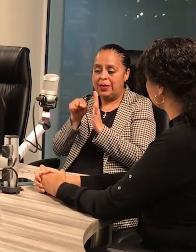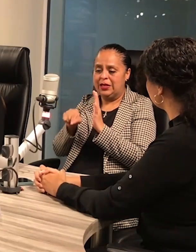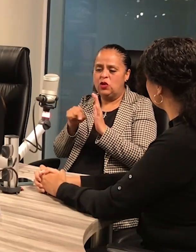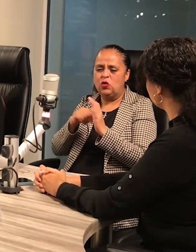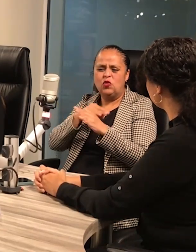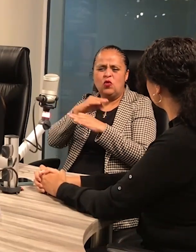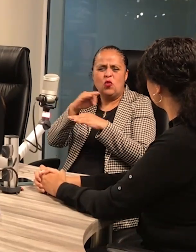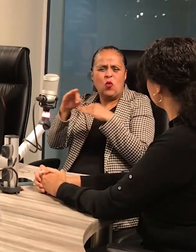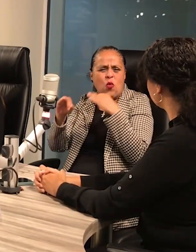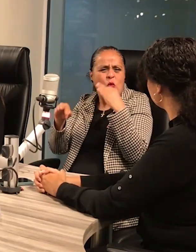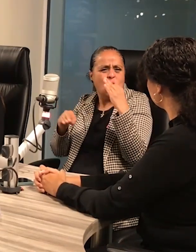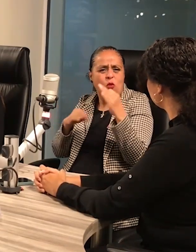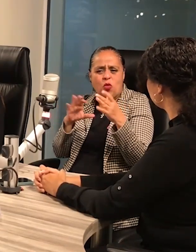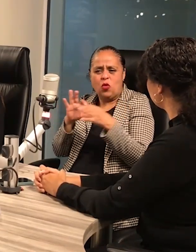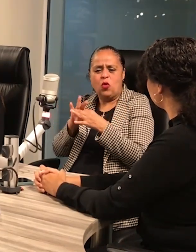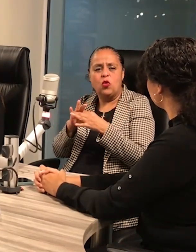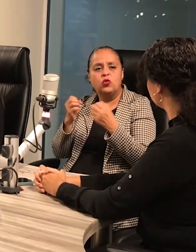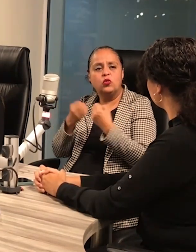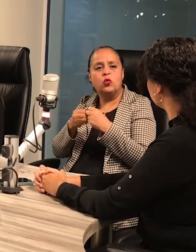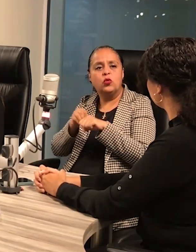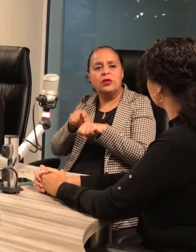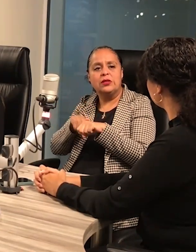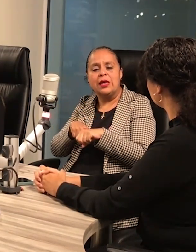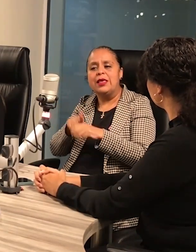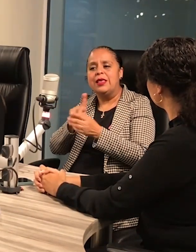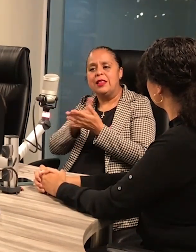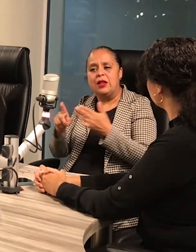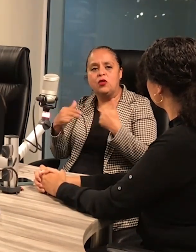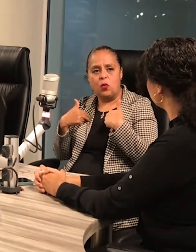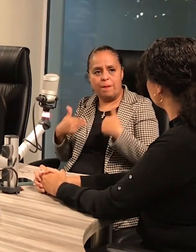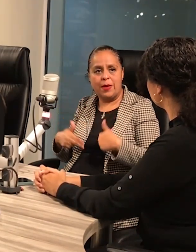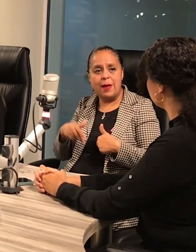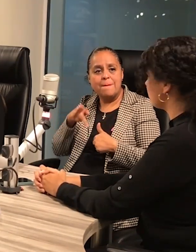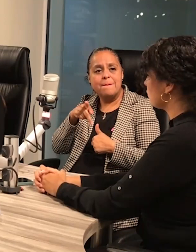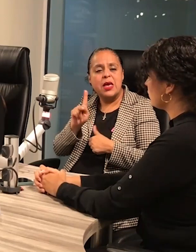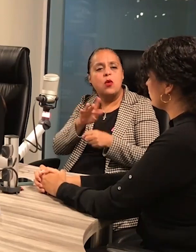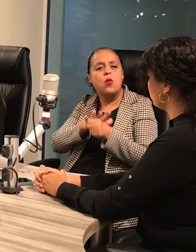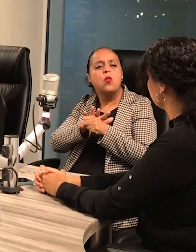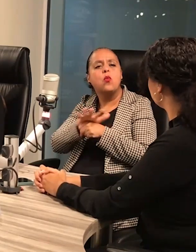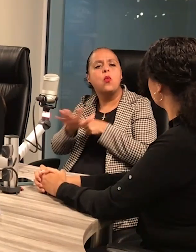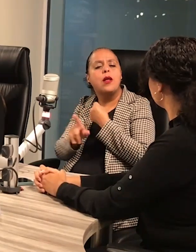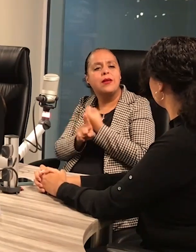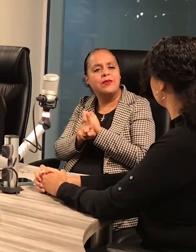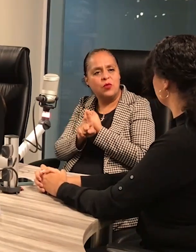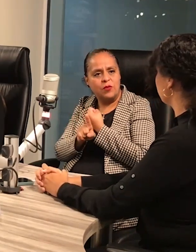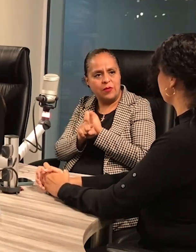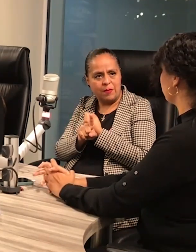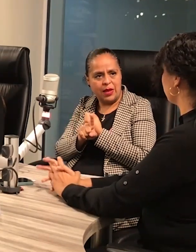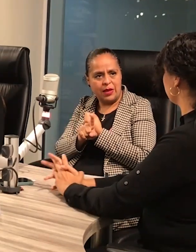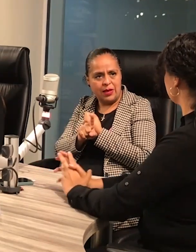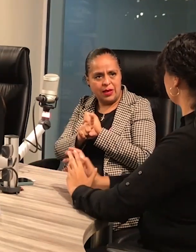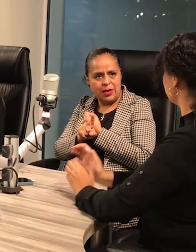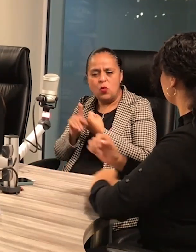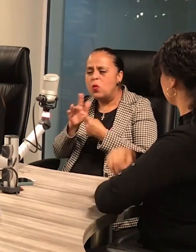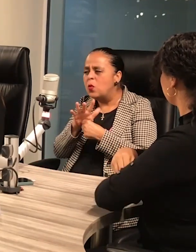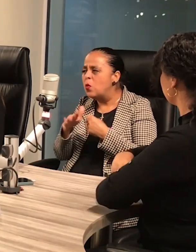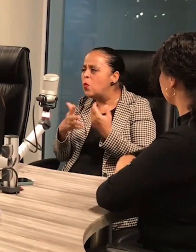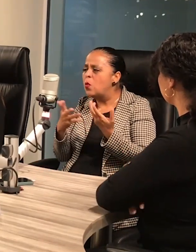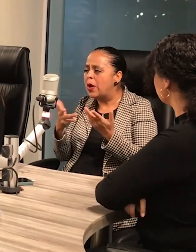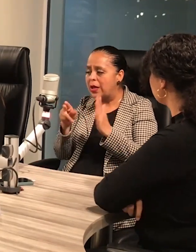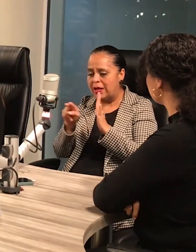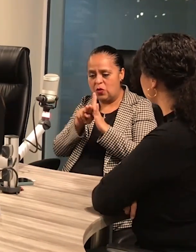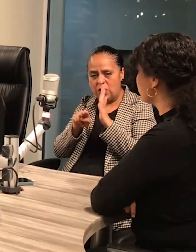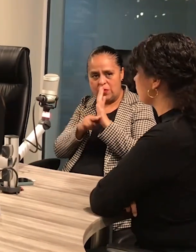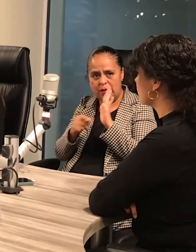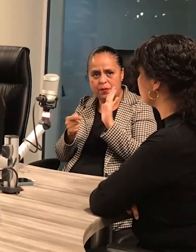todo el enfoque social y con enfoques de derechos humanos, pero la problemática aquí yo creo que ya más que la